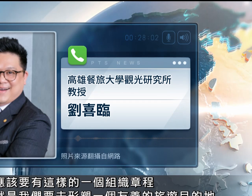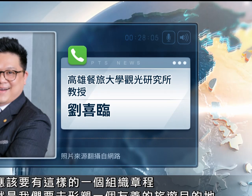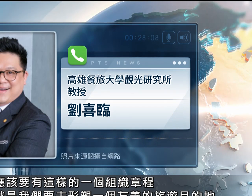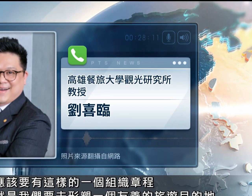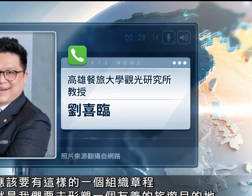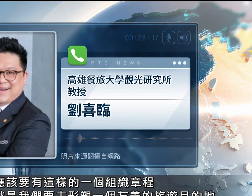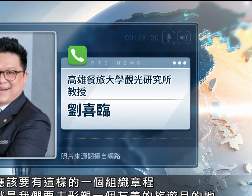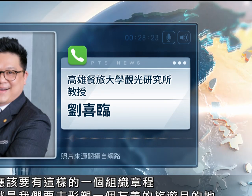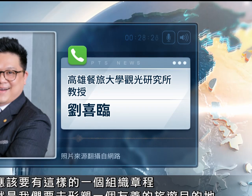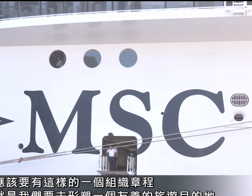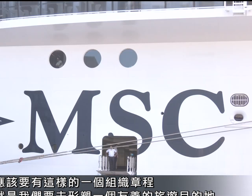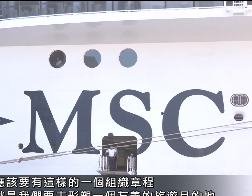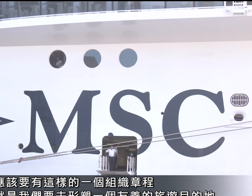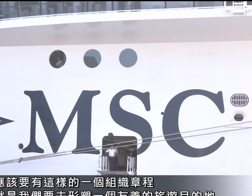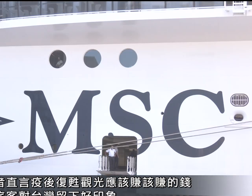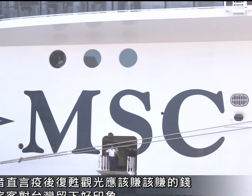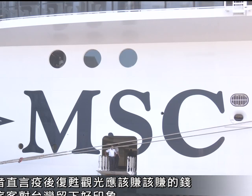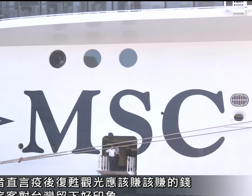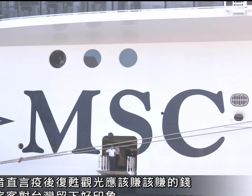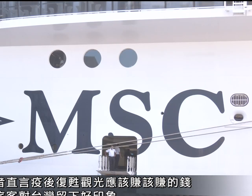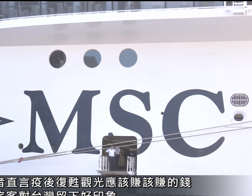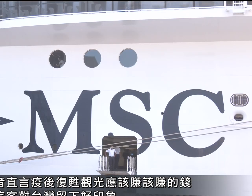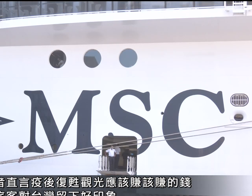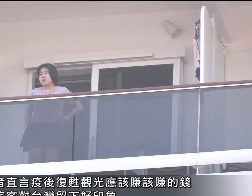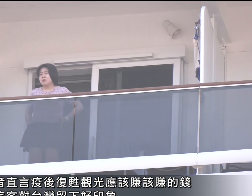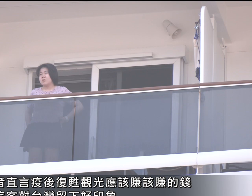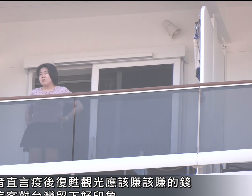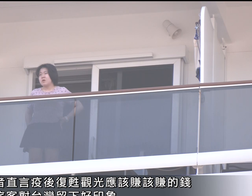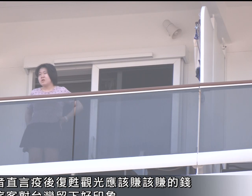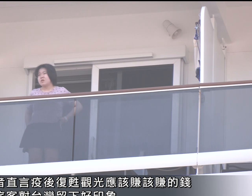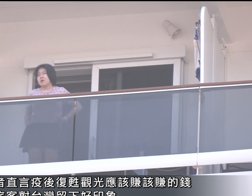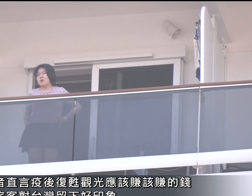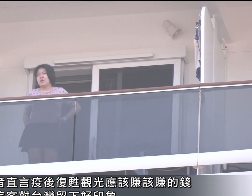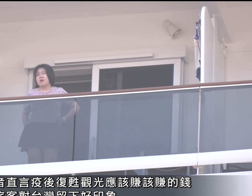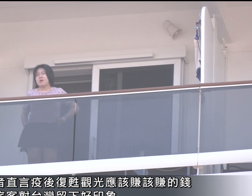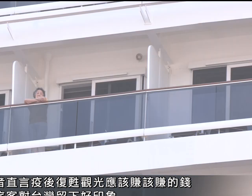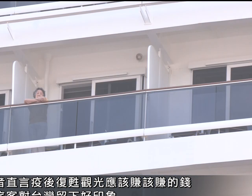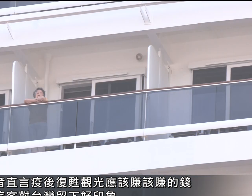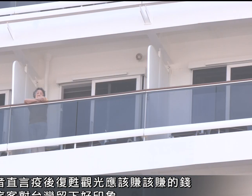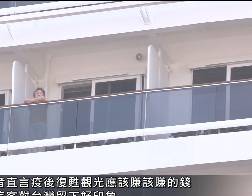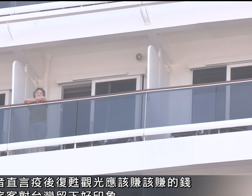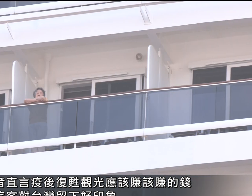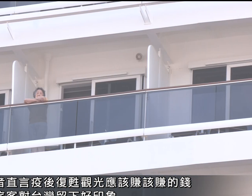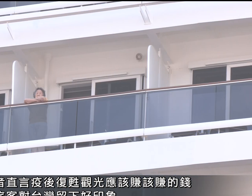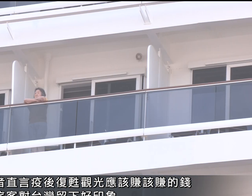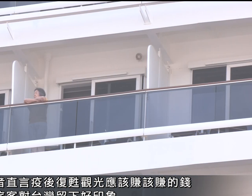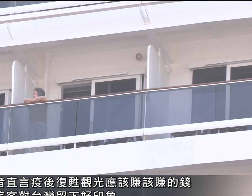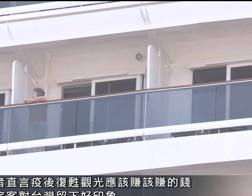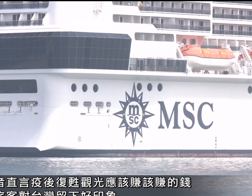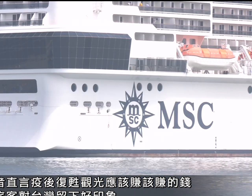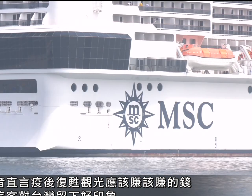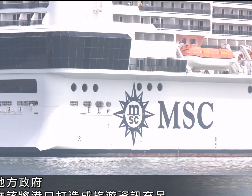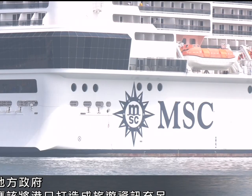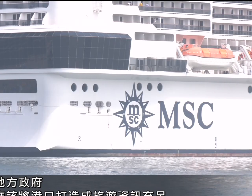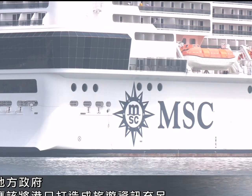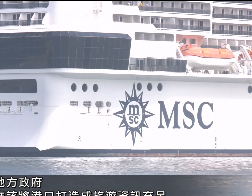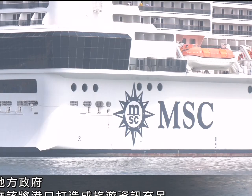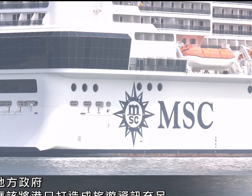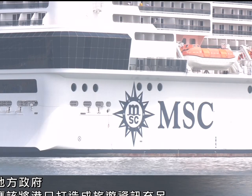善的旅游目的地。 学者直言，疫后复苏观光应该赚该赚的钱，让旅客对台湾留下好印象。各地方政府也应该将港口打